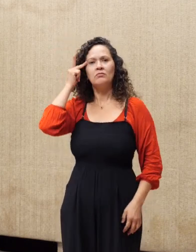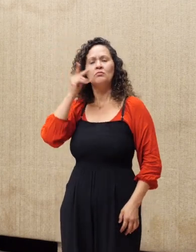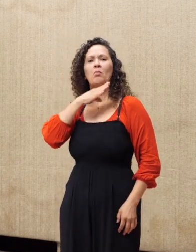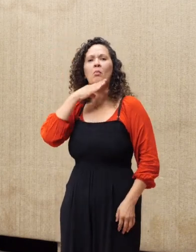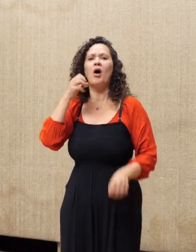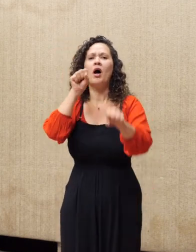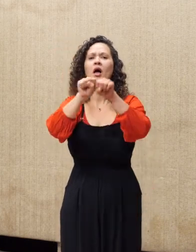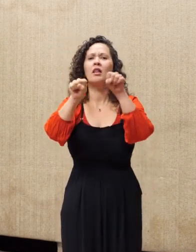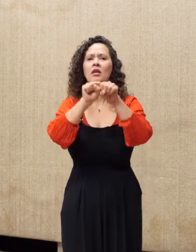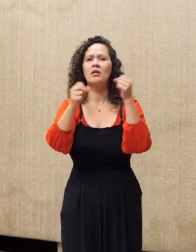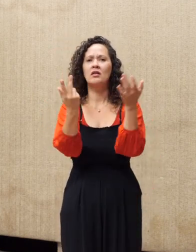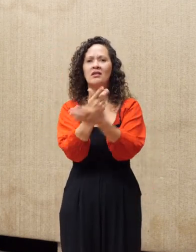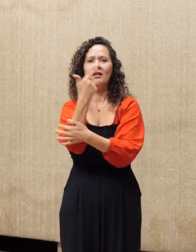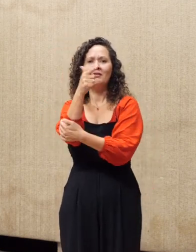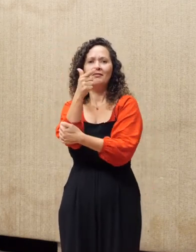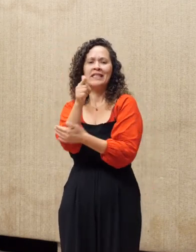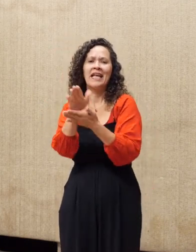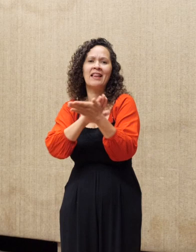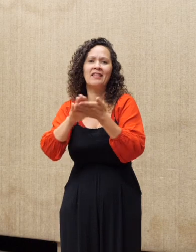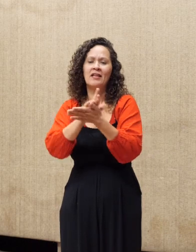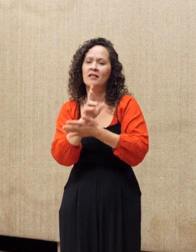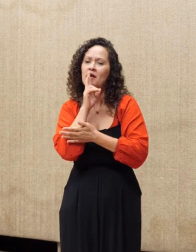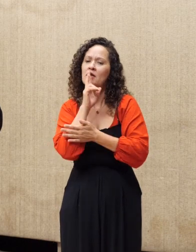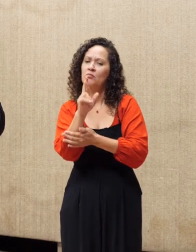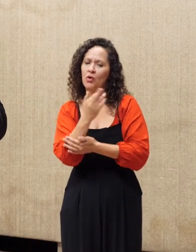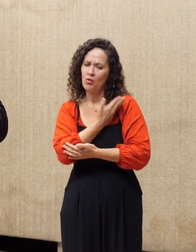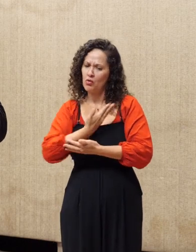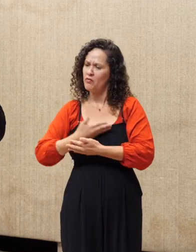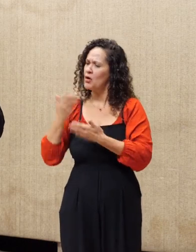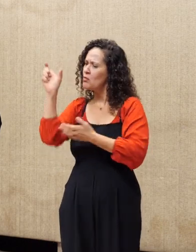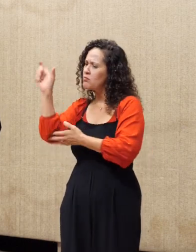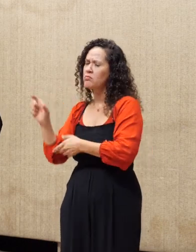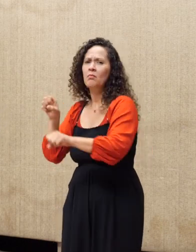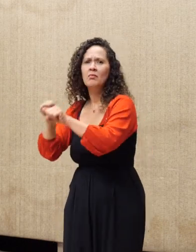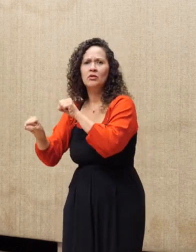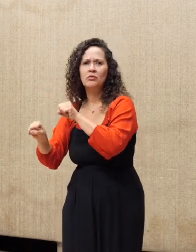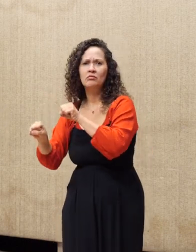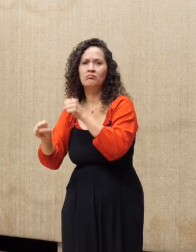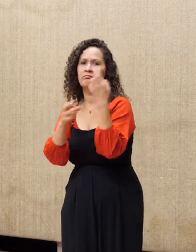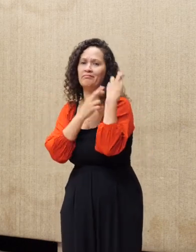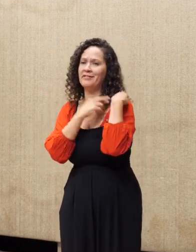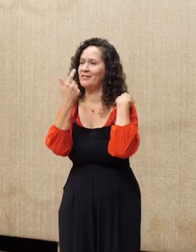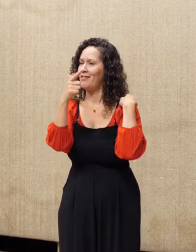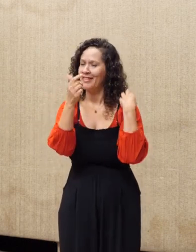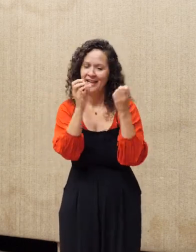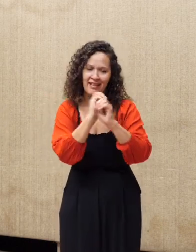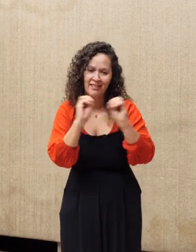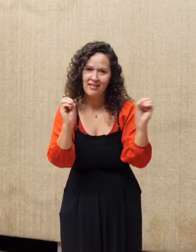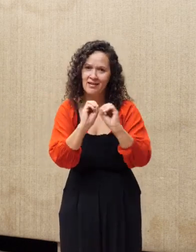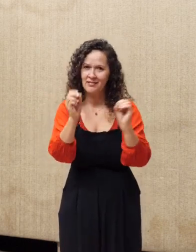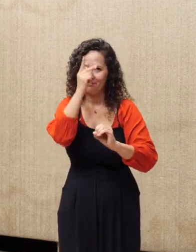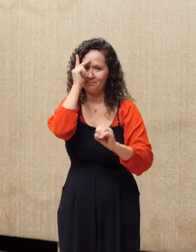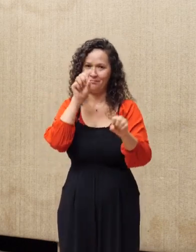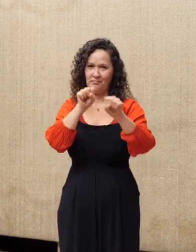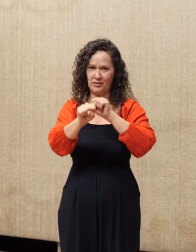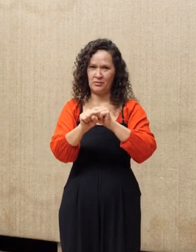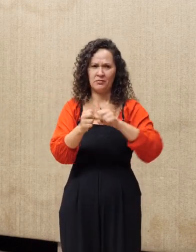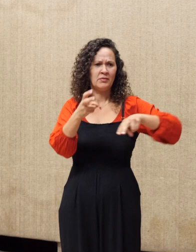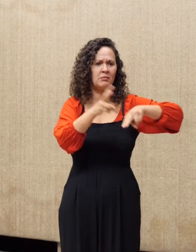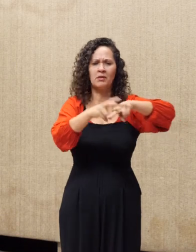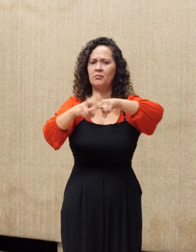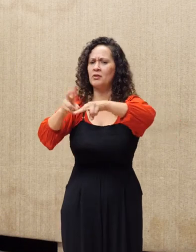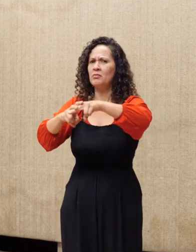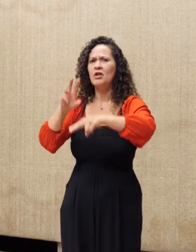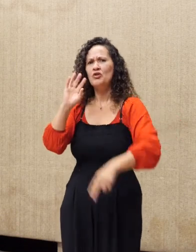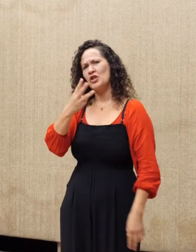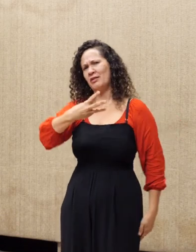que morrem não tem resposta do Estado de quem matou e não tem responsabilização de quem matou. Enquanto a gente está encarcerando, já está